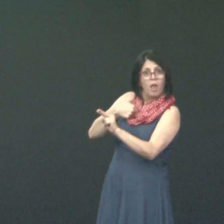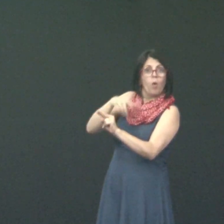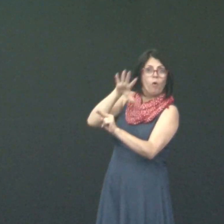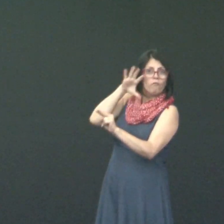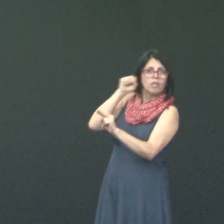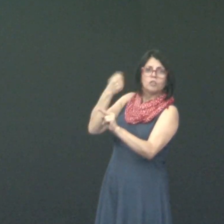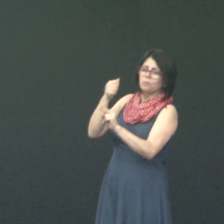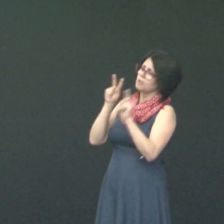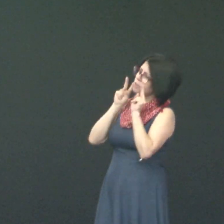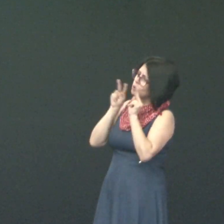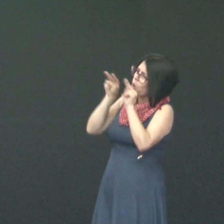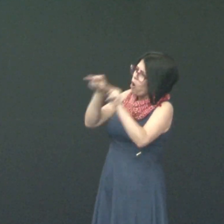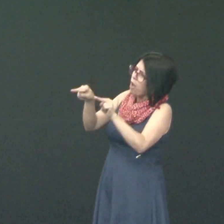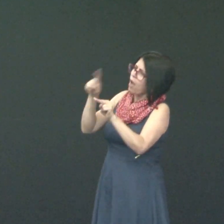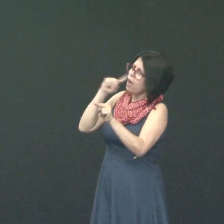veem a diferença,